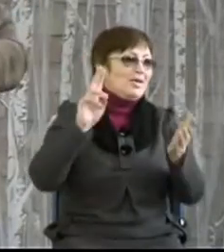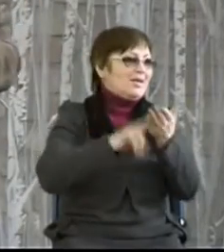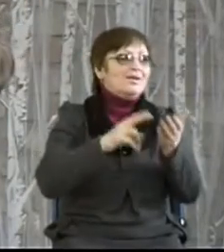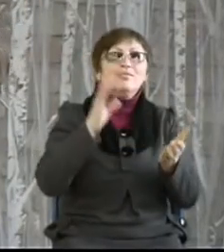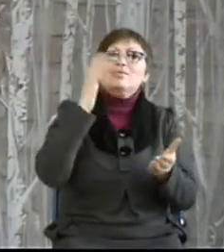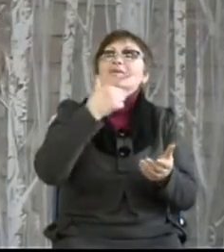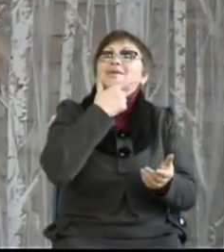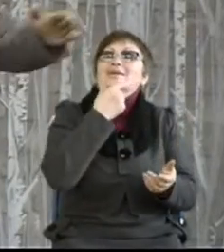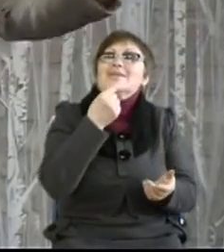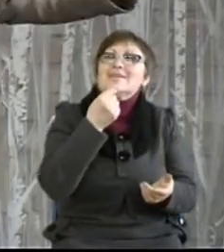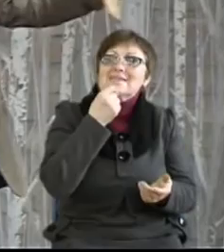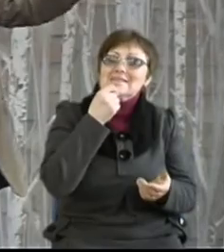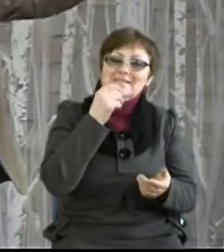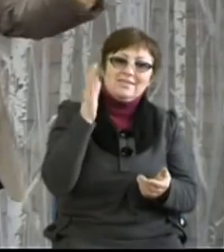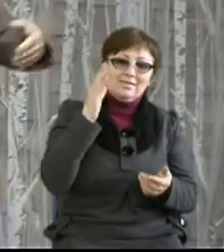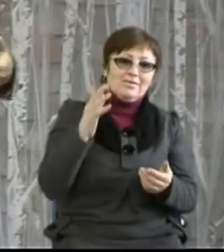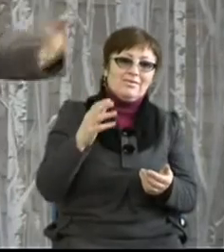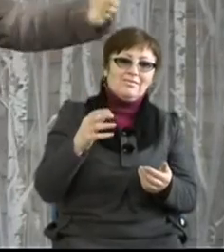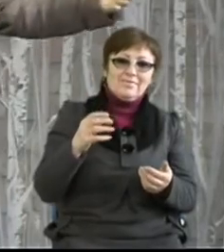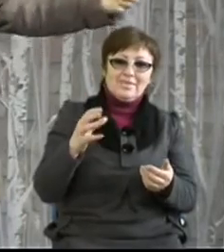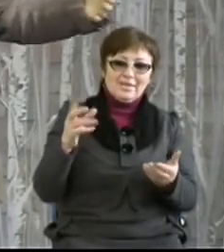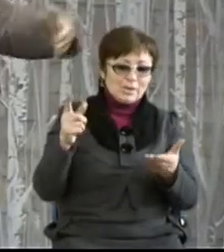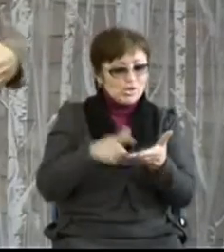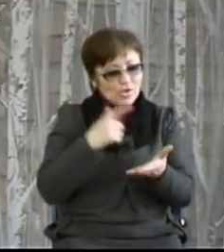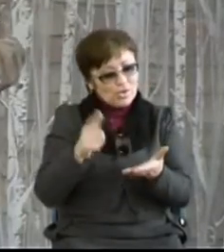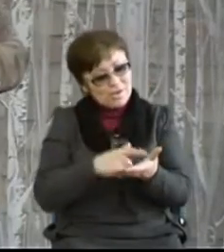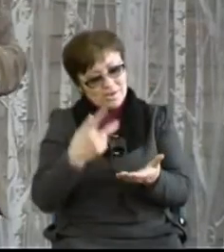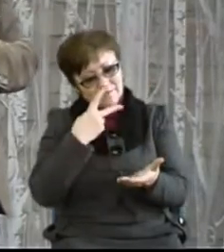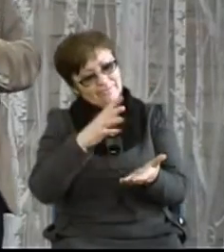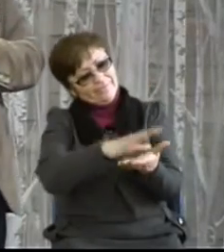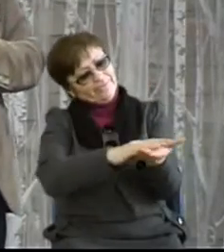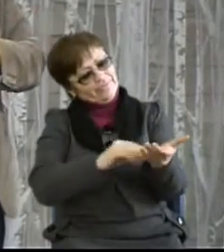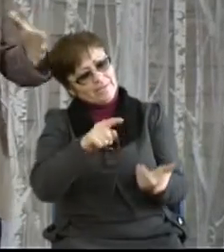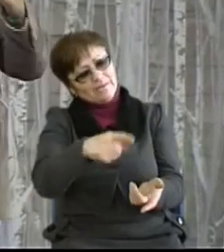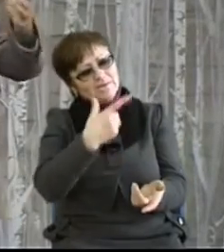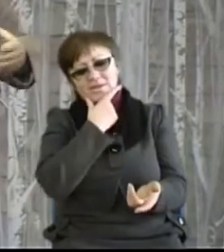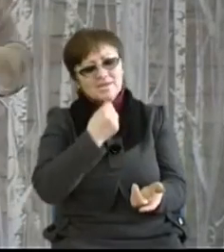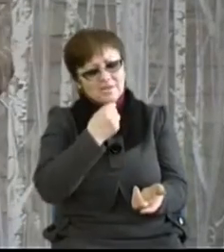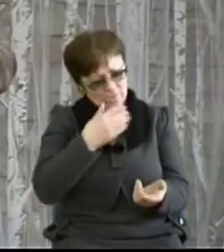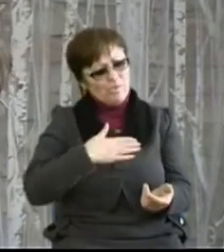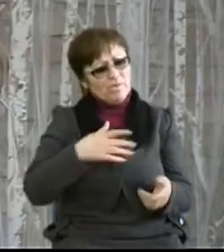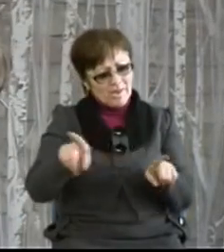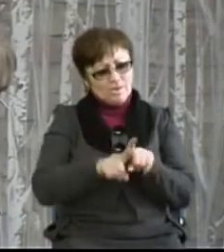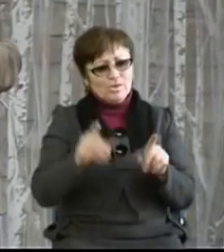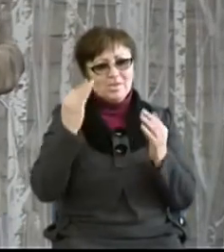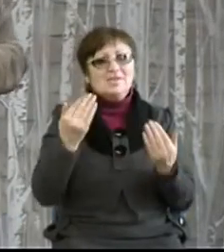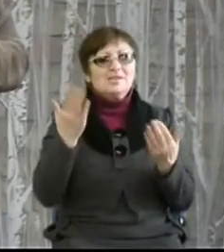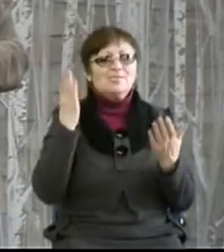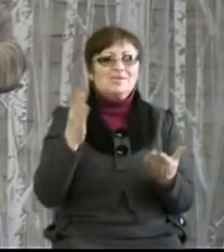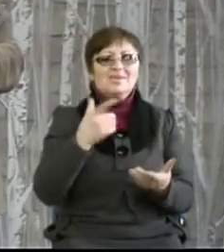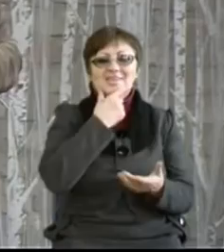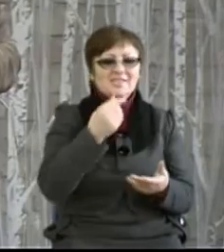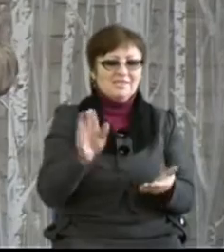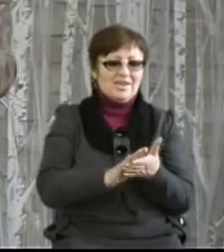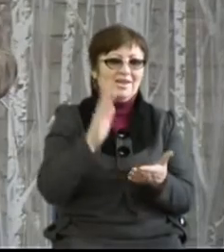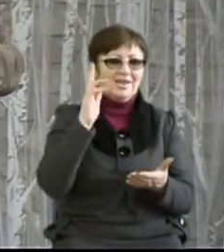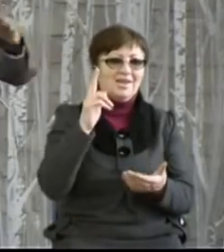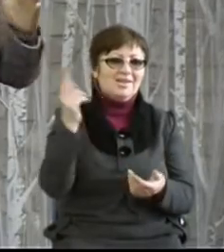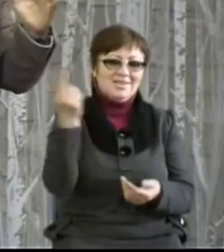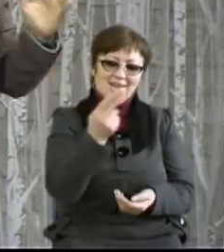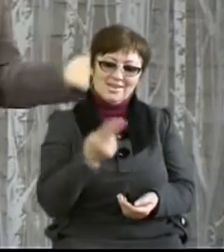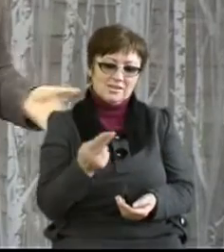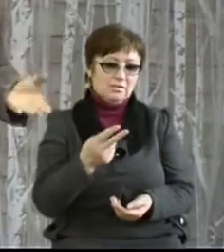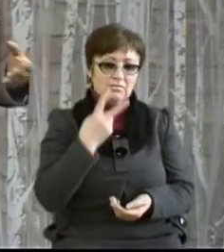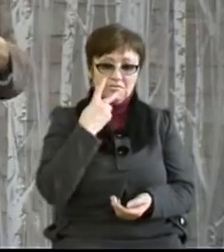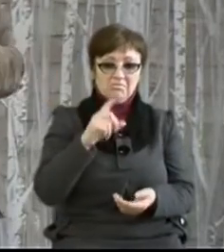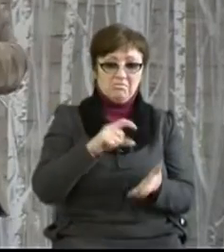будет у нас красиво, возьмем каталог, посмотрим, ух, как там было здорово, и у меня сейчас так будет красиво, как на картинке, а приходим,